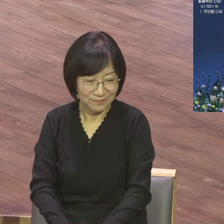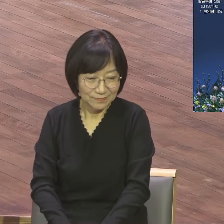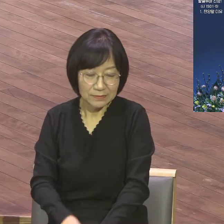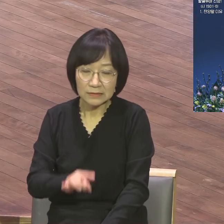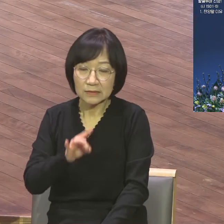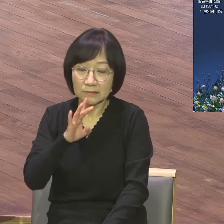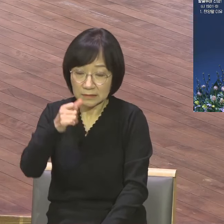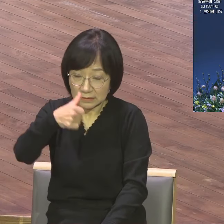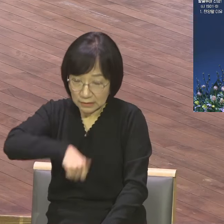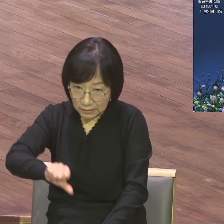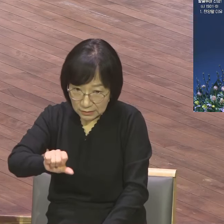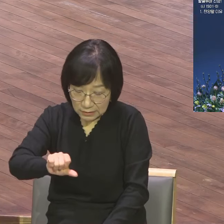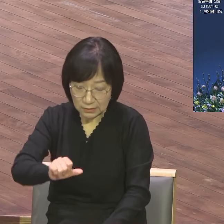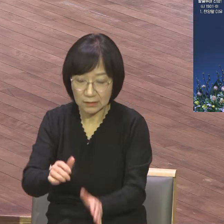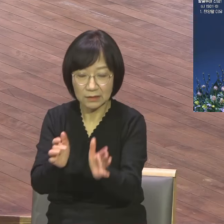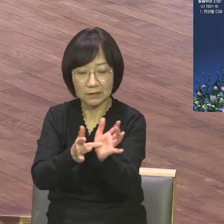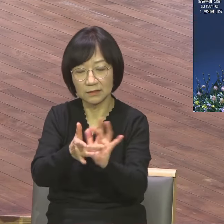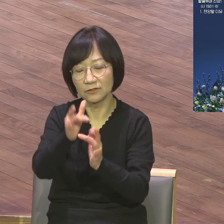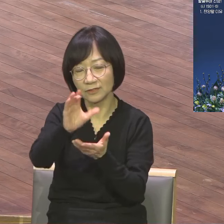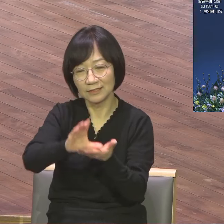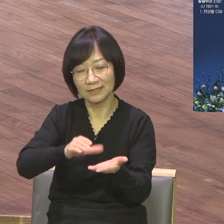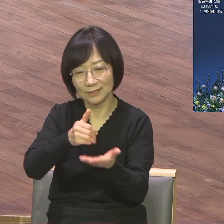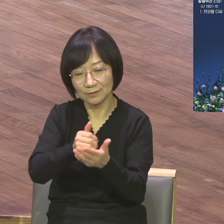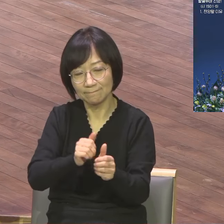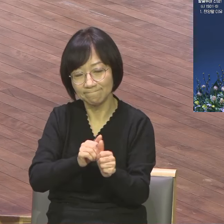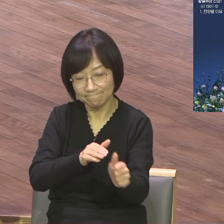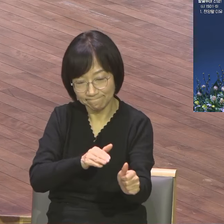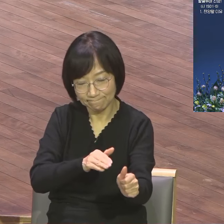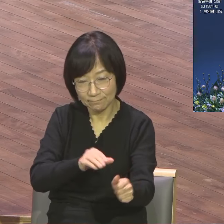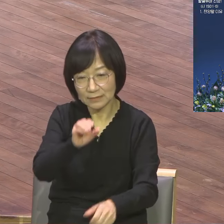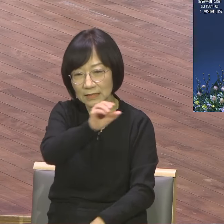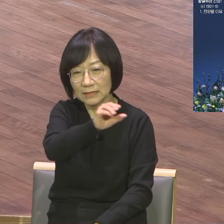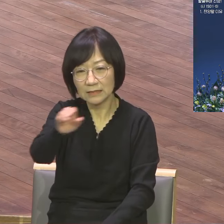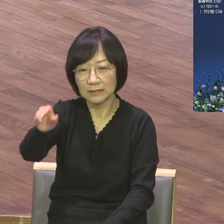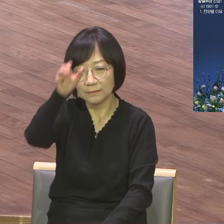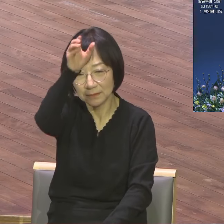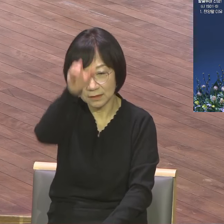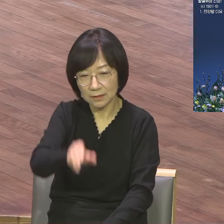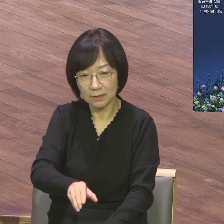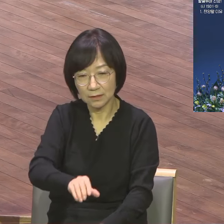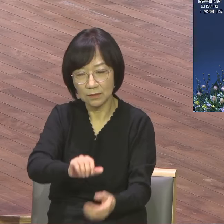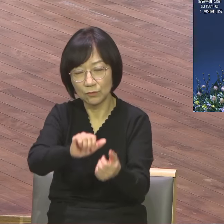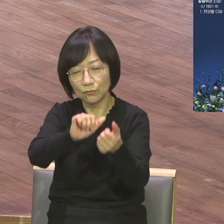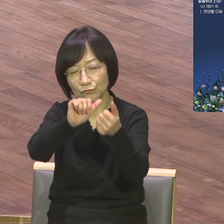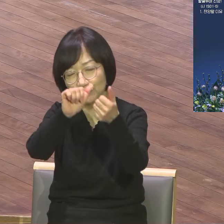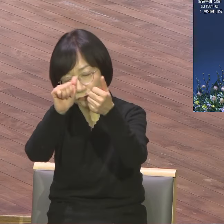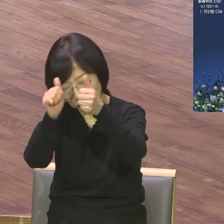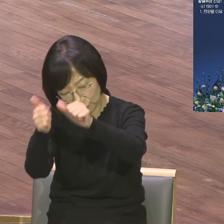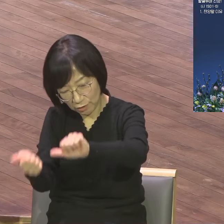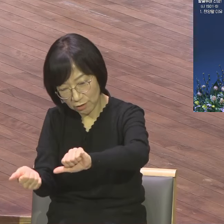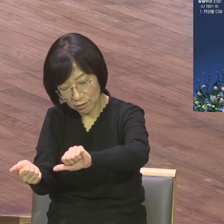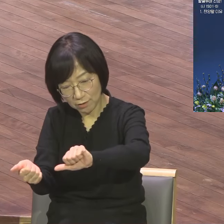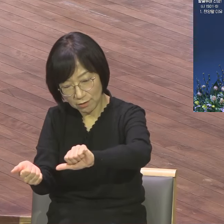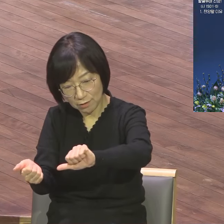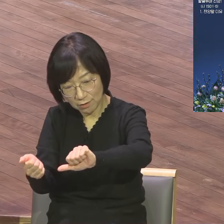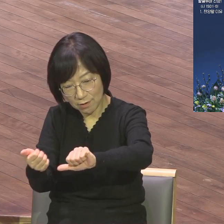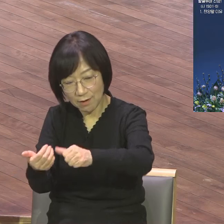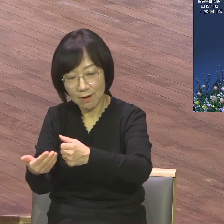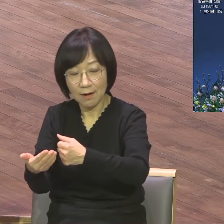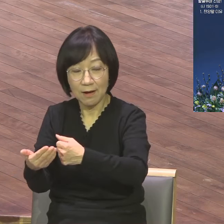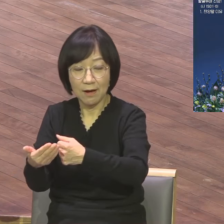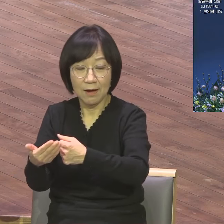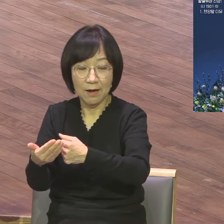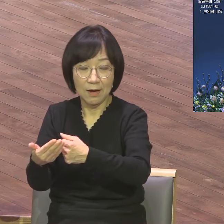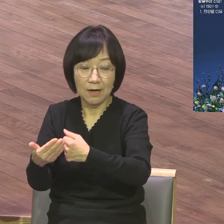독생자 예수 그리스도가 십자가 대속물로 삼았기 때문에 하나님의 놀라운